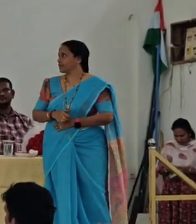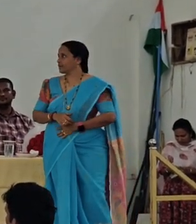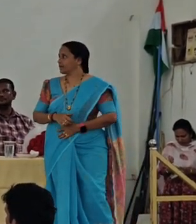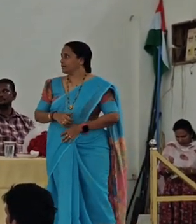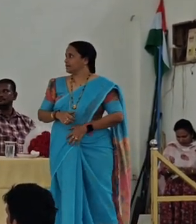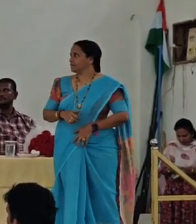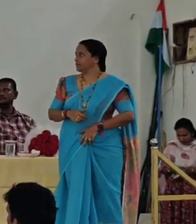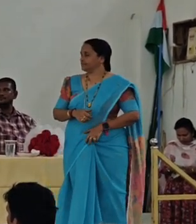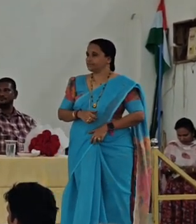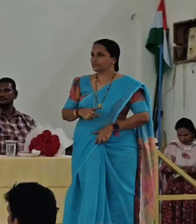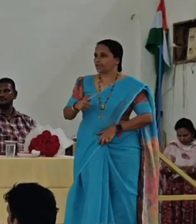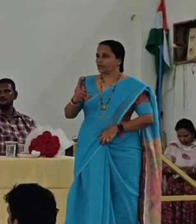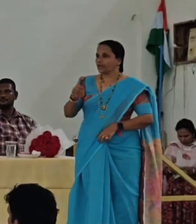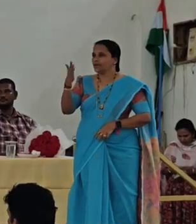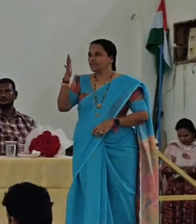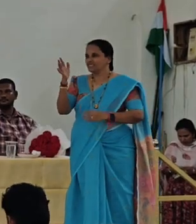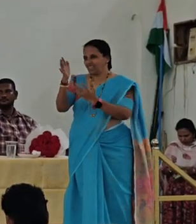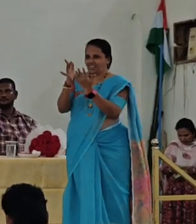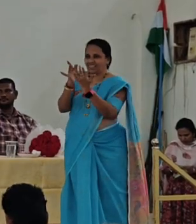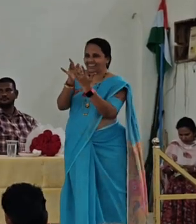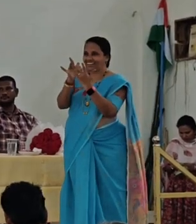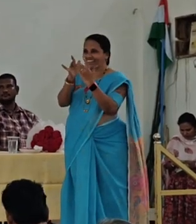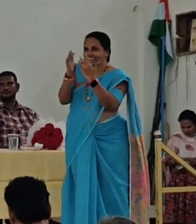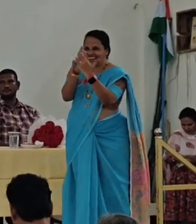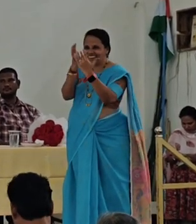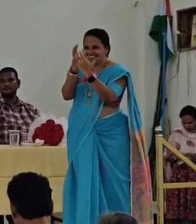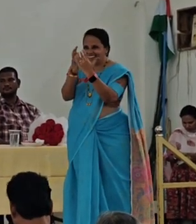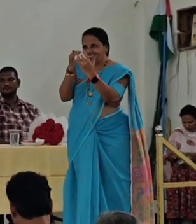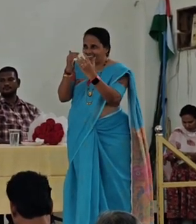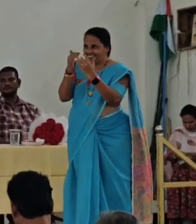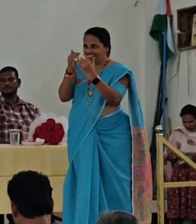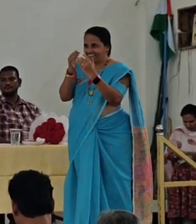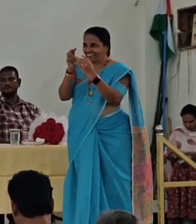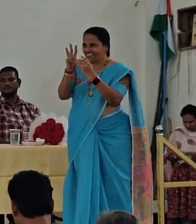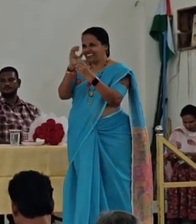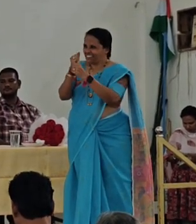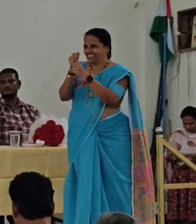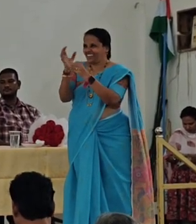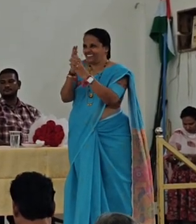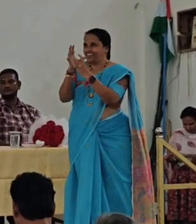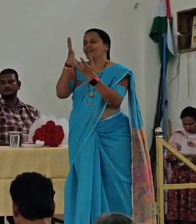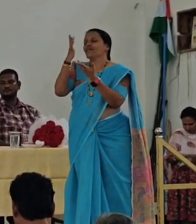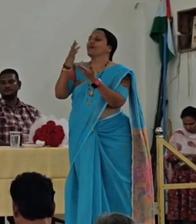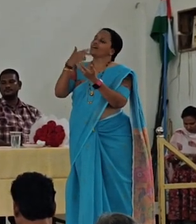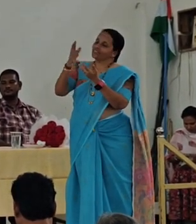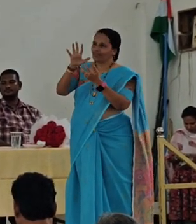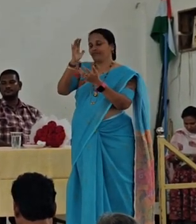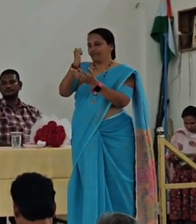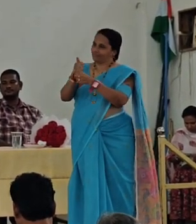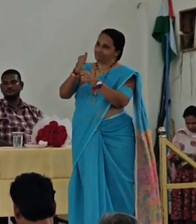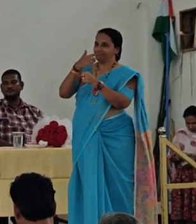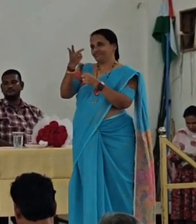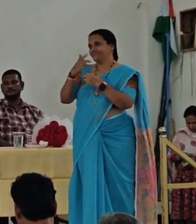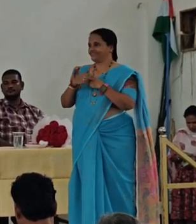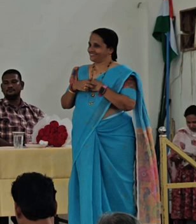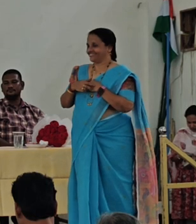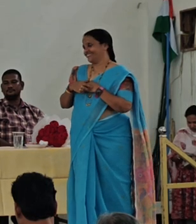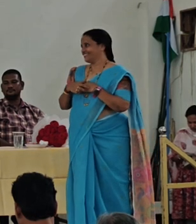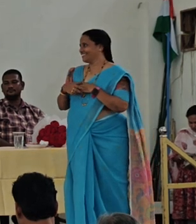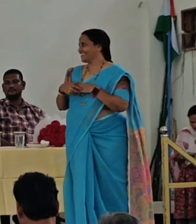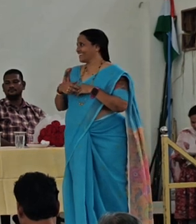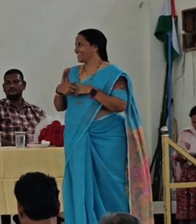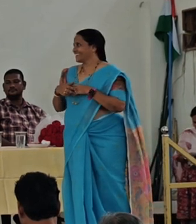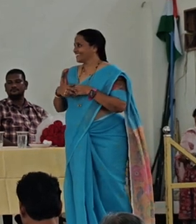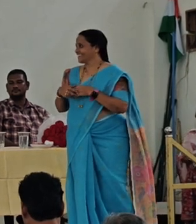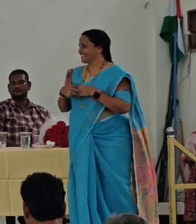ఈ అవరోధాలను అధిగమించి అవకాశాలు అందిపించుకునేదానికి తప్పనిసరిగా ఉపయోగపడుతుందని